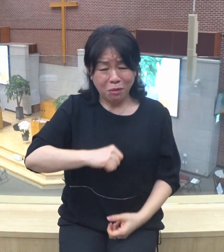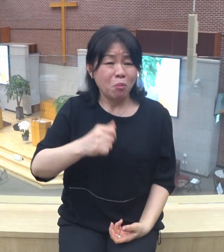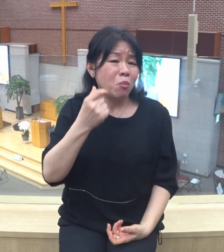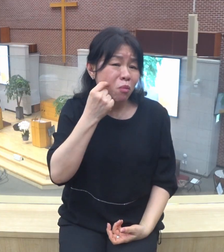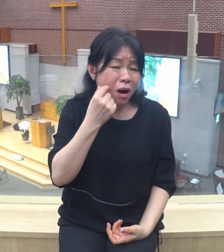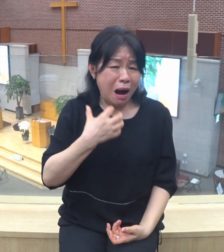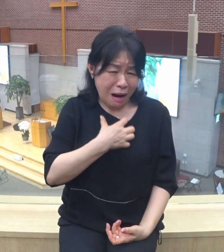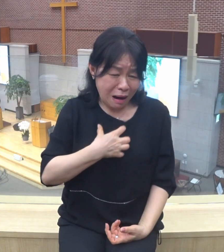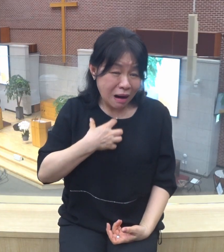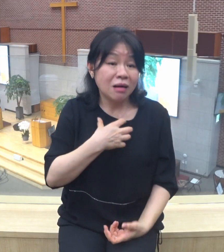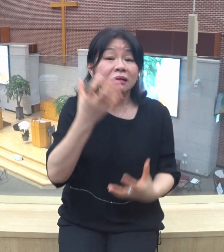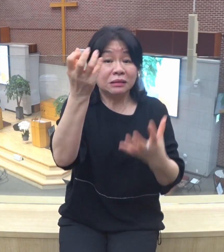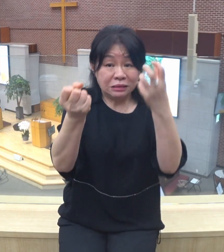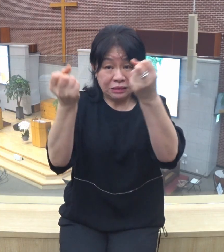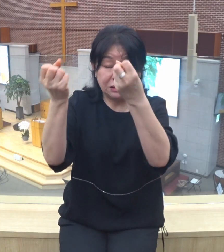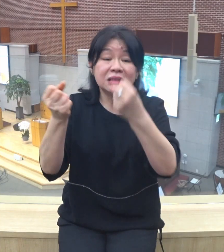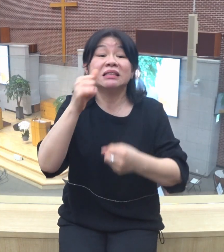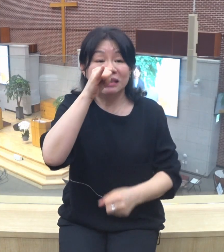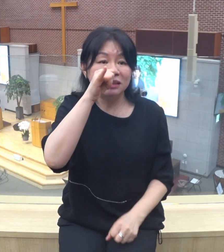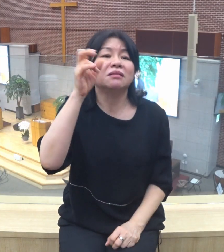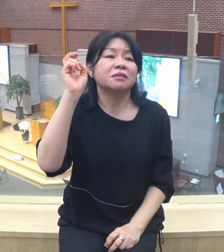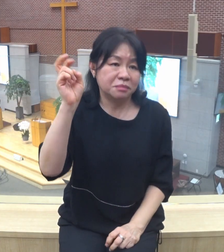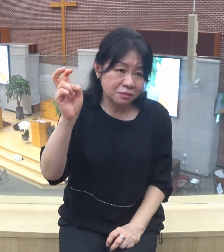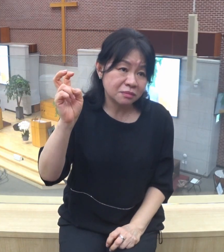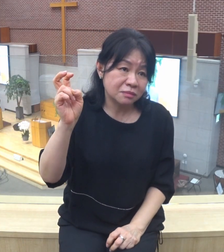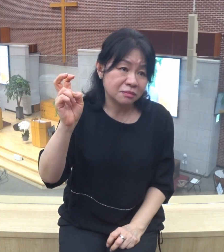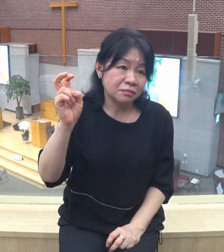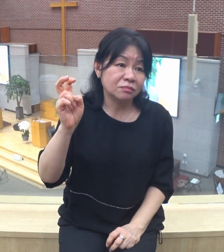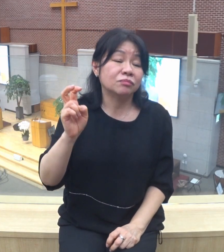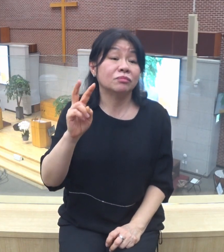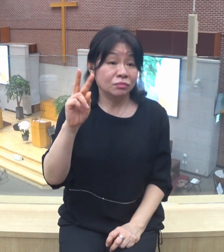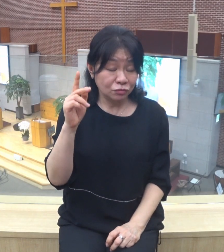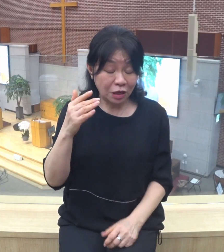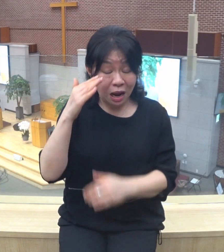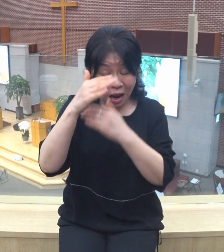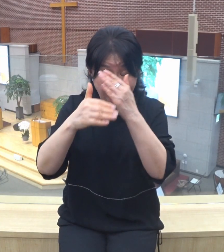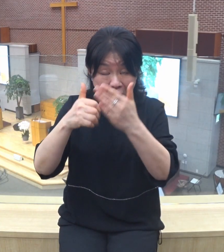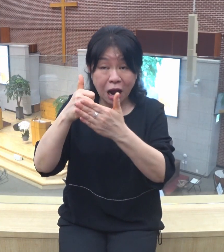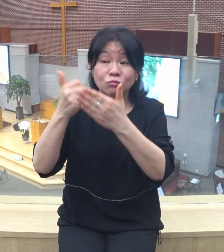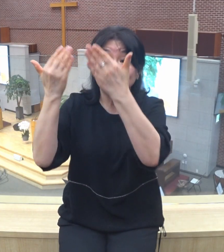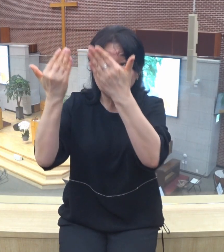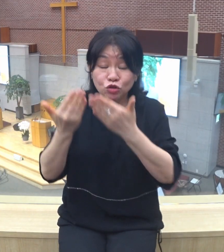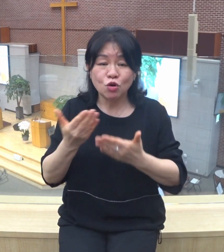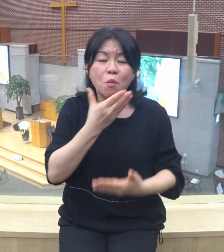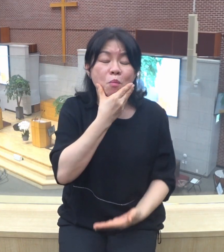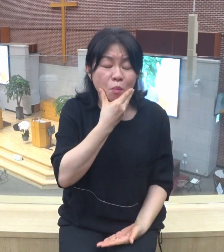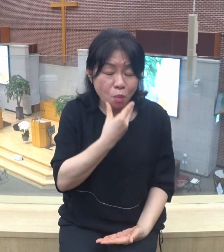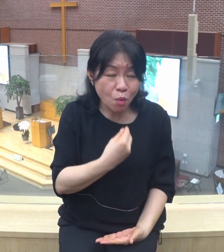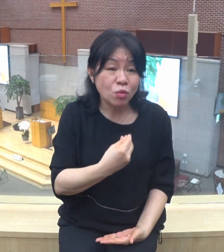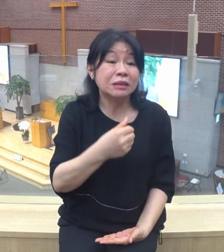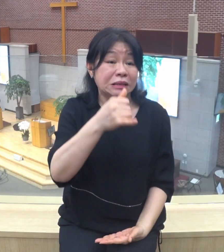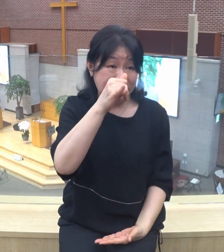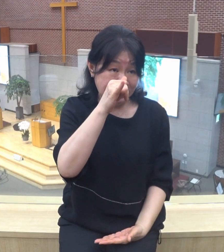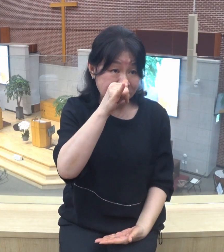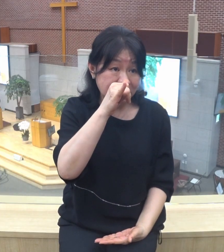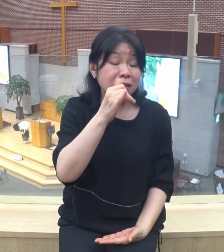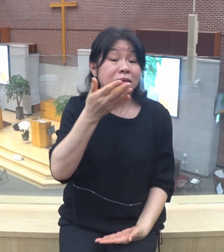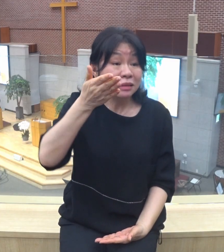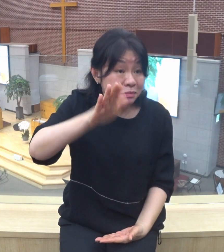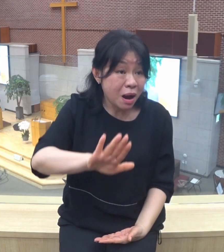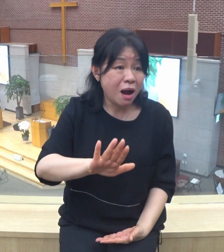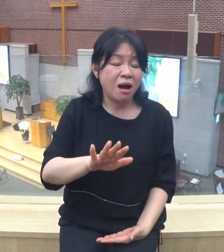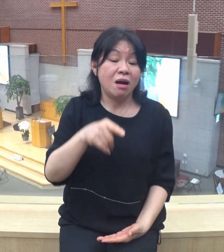빠져버릴 것 같은 큰 어려움들이 나타납니다. 우리에게 주신 하나님의 축복은 이 문제들이 생기지 않는 것이